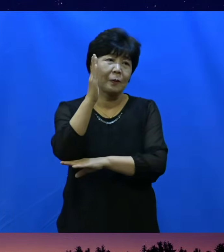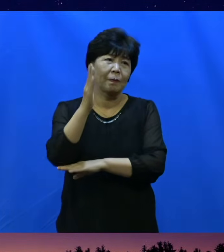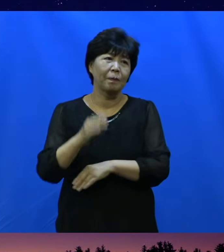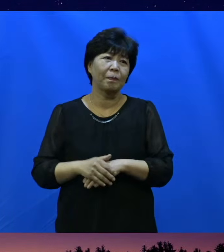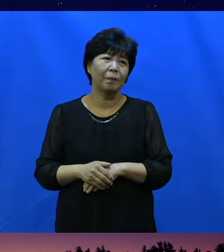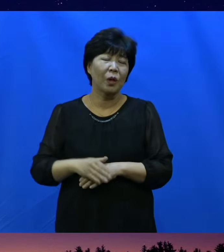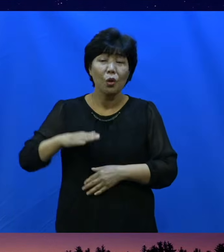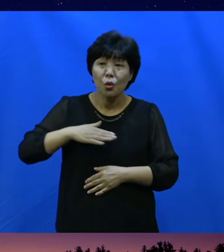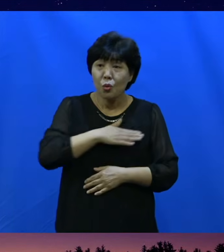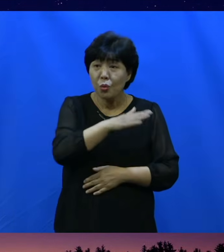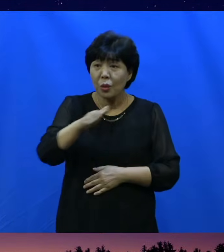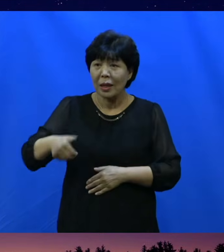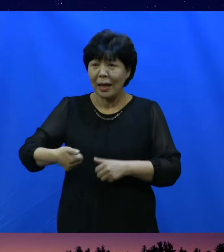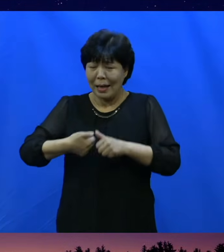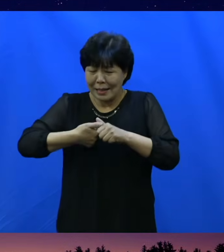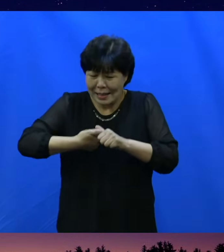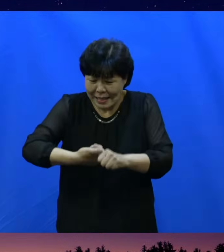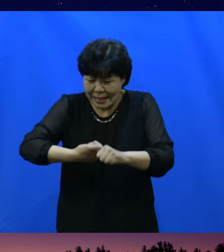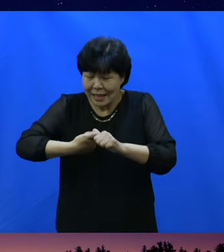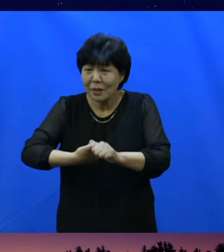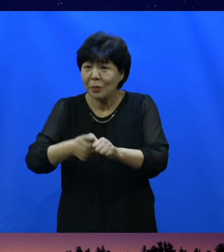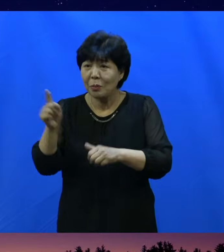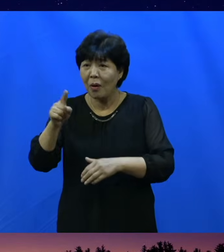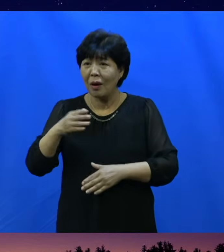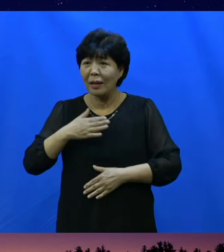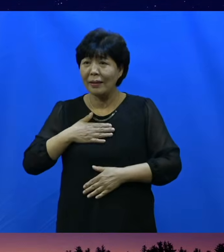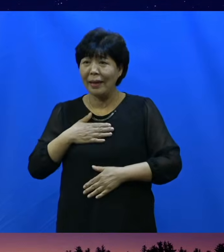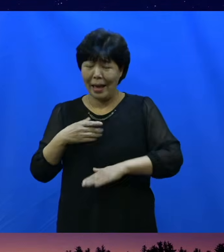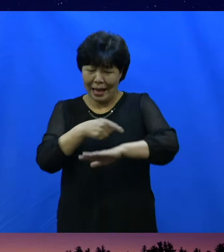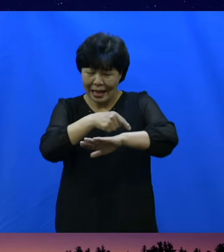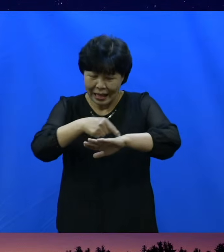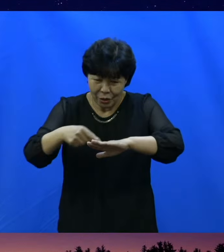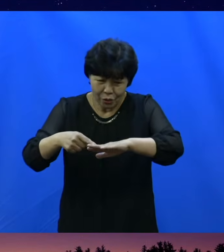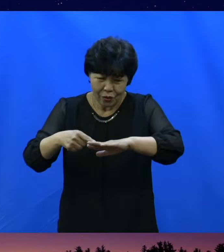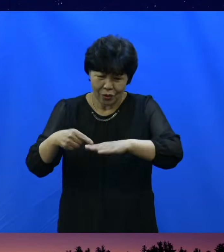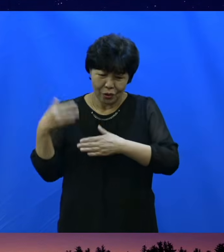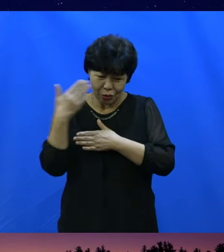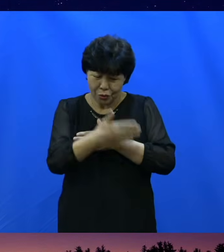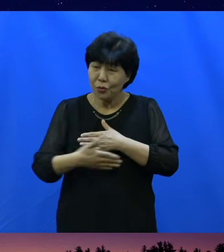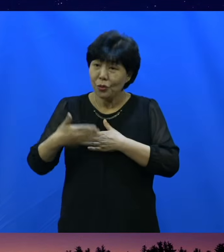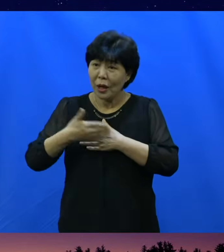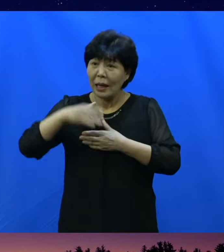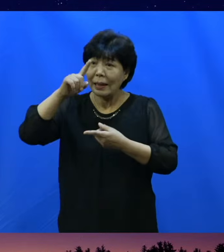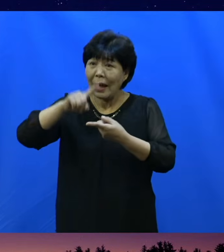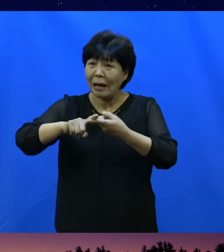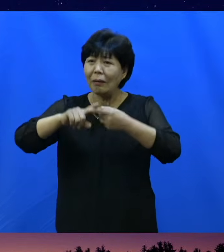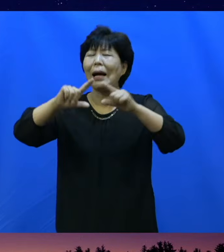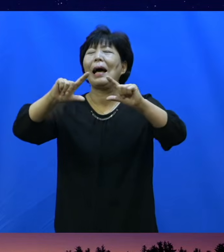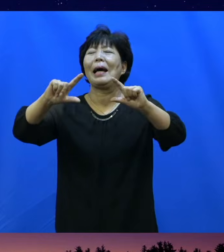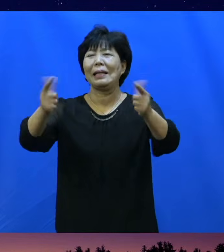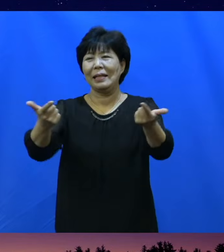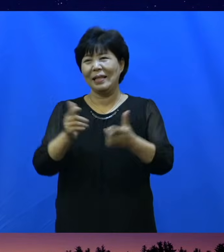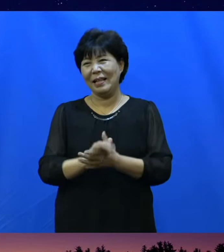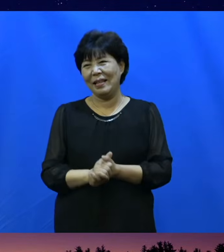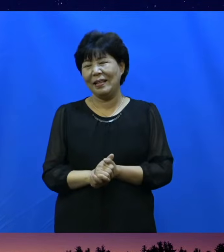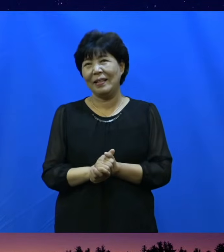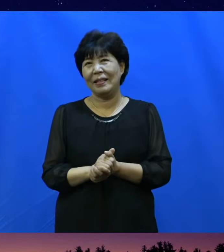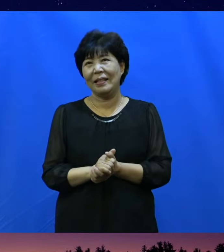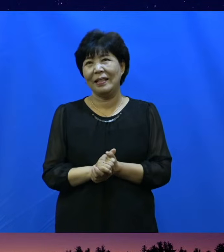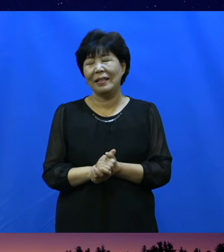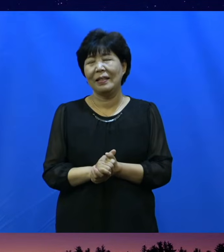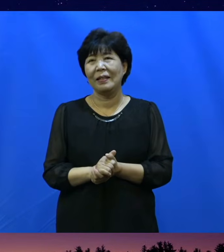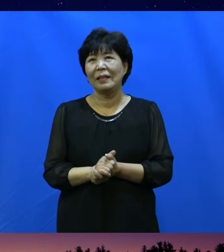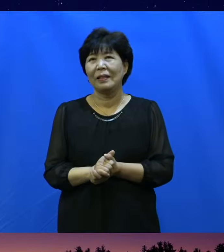씨름은 혈과 육을 상대하는 게 아니라는 거예요. 여러분, 그리스도인이 되고 난 이후부터 우리의 삶에 이 매우